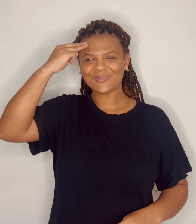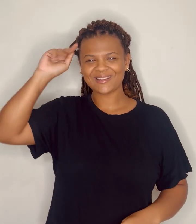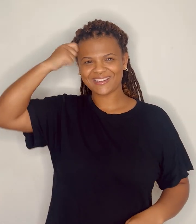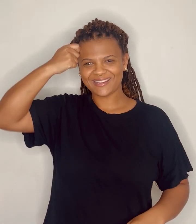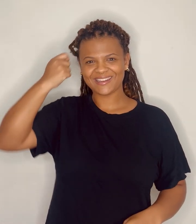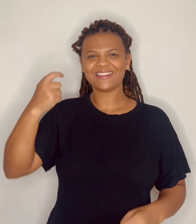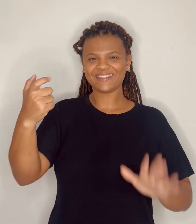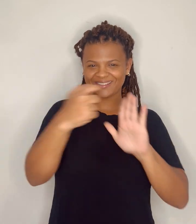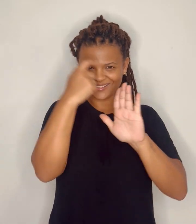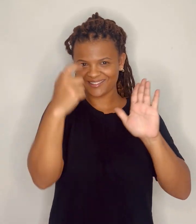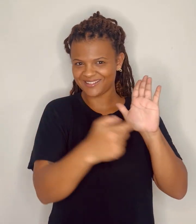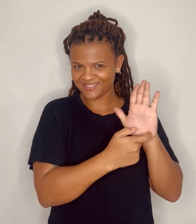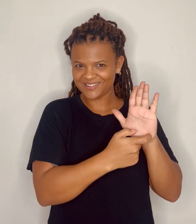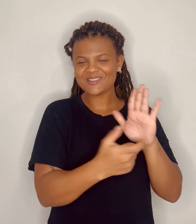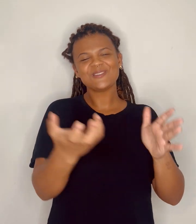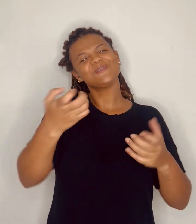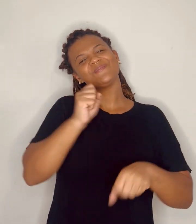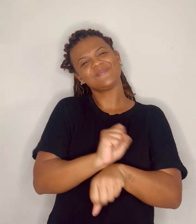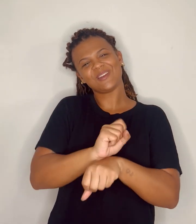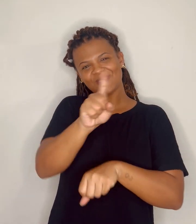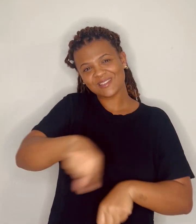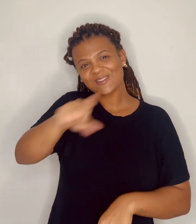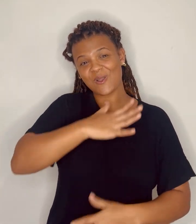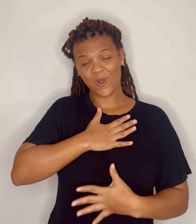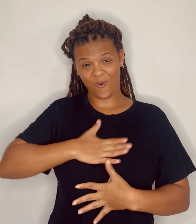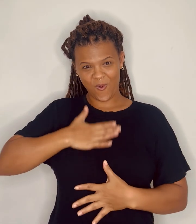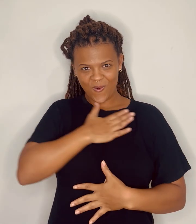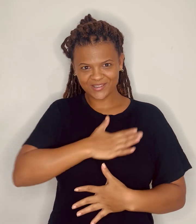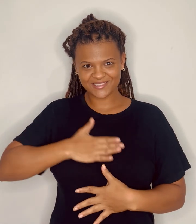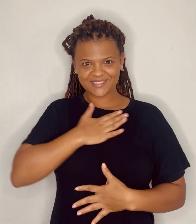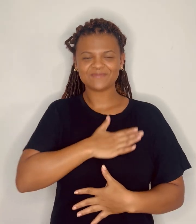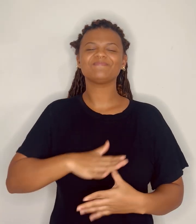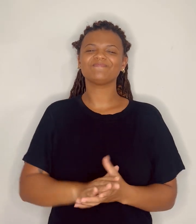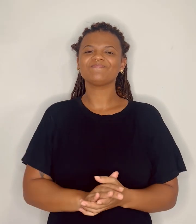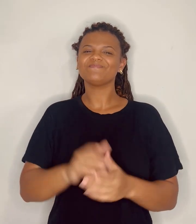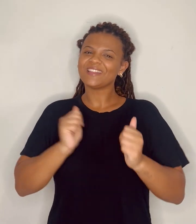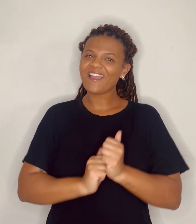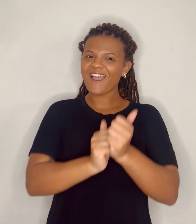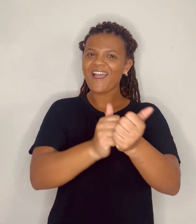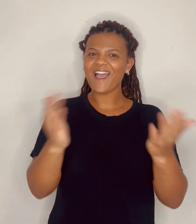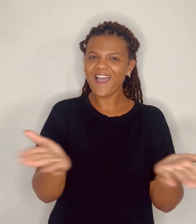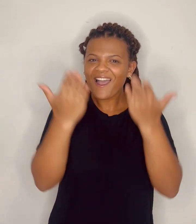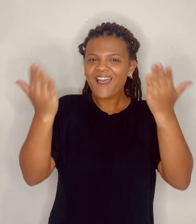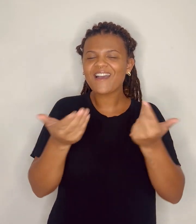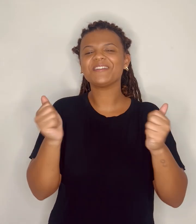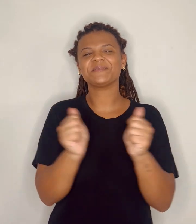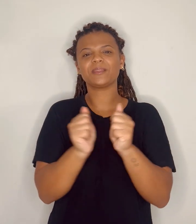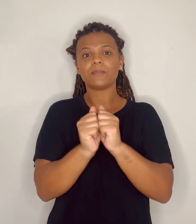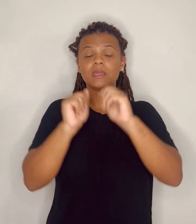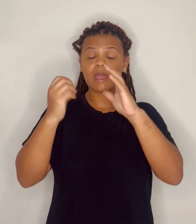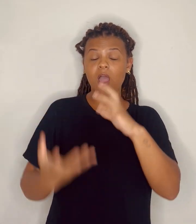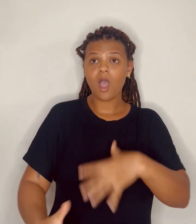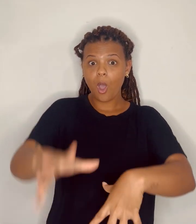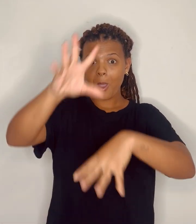vocês curtam a exposição e se engajem também na produção, na apropriação dessa tecnologia para uma